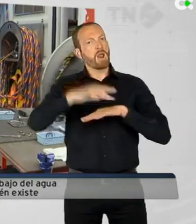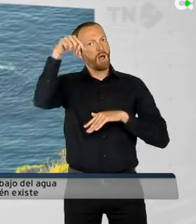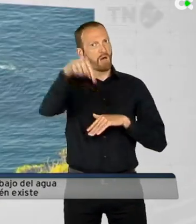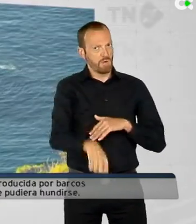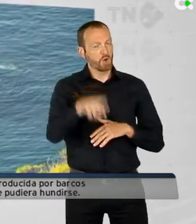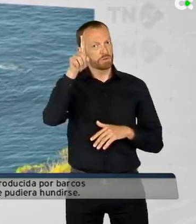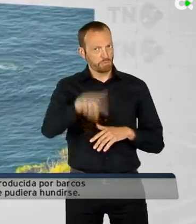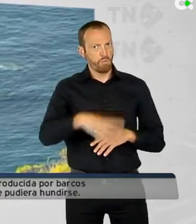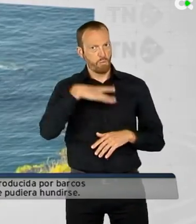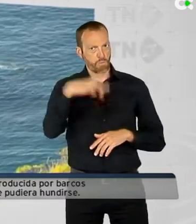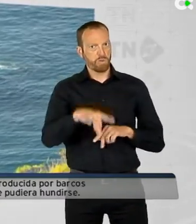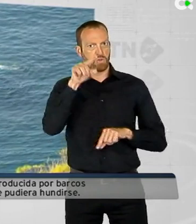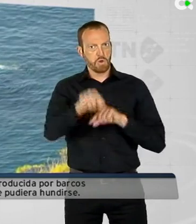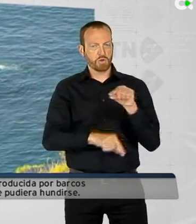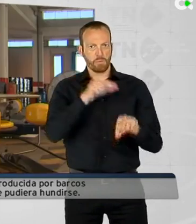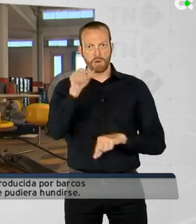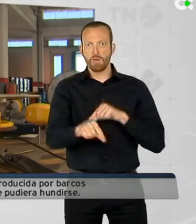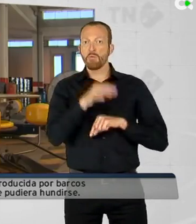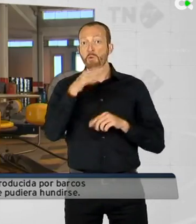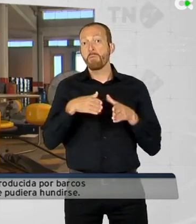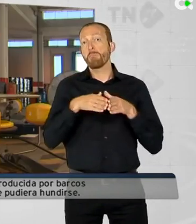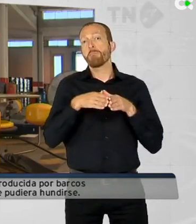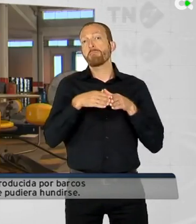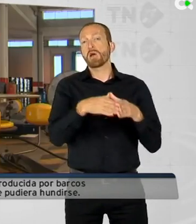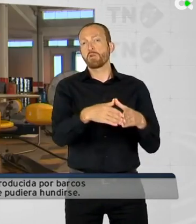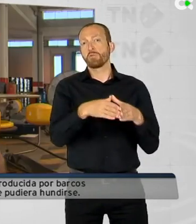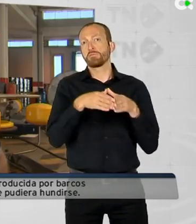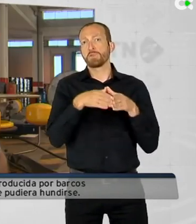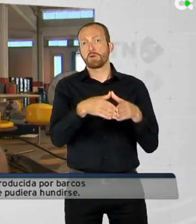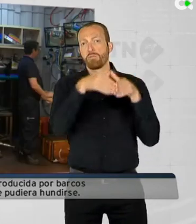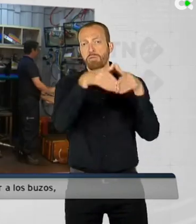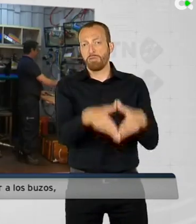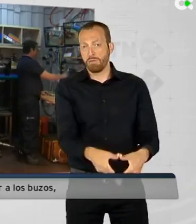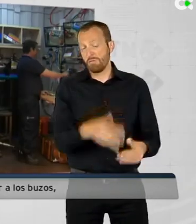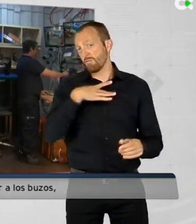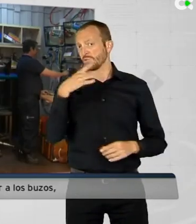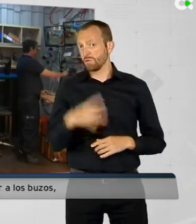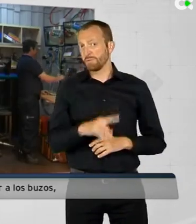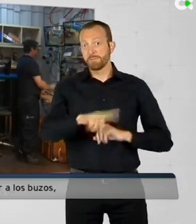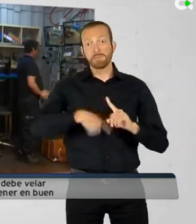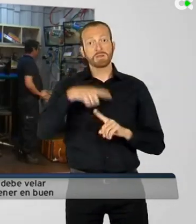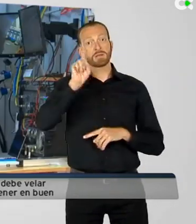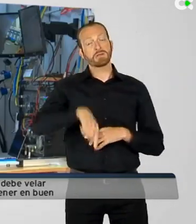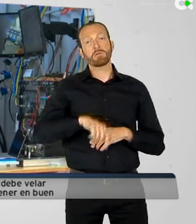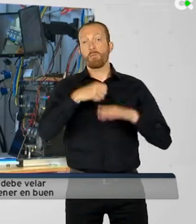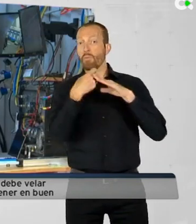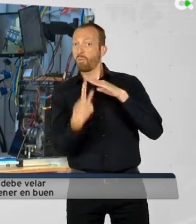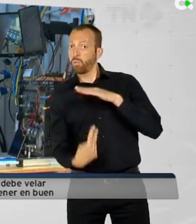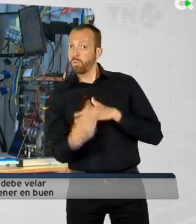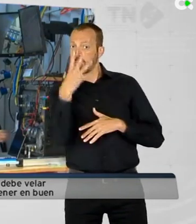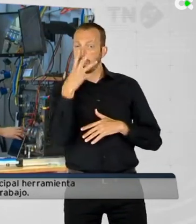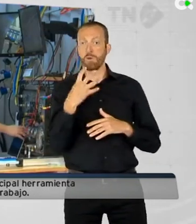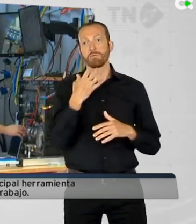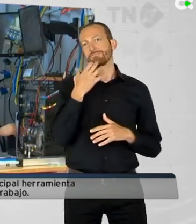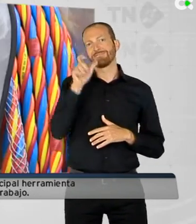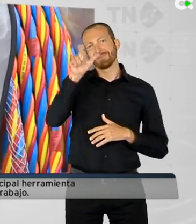también existe contaminación producida por barcos, por ejemplo, que puedan hundirse. Sin olvidar a los buzos, Jacobo debe velar por